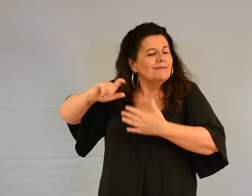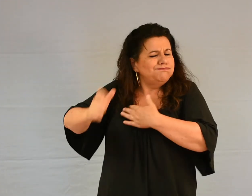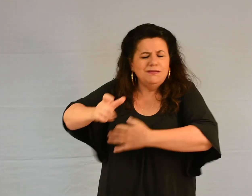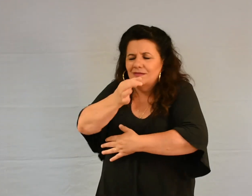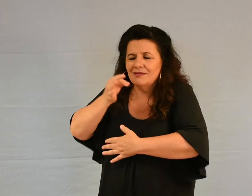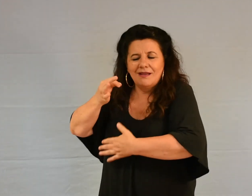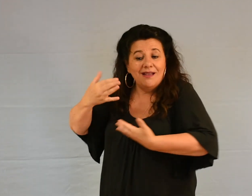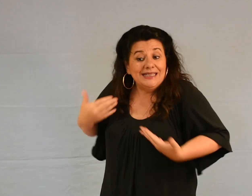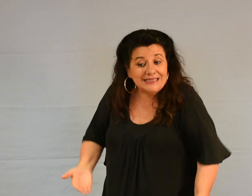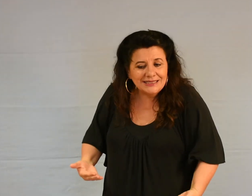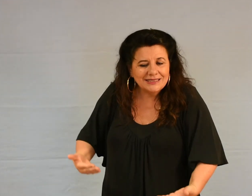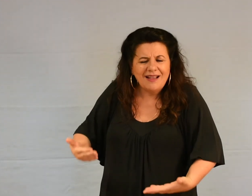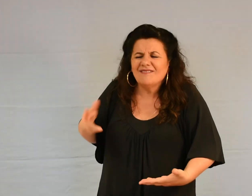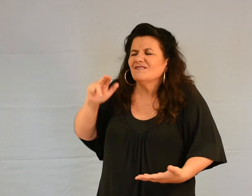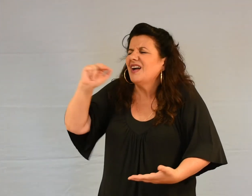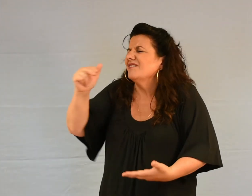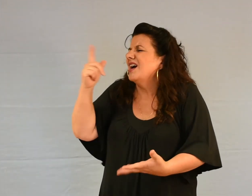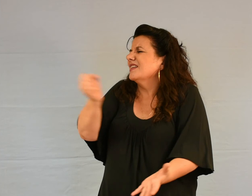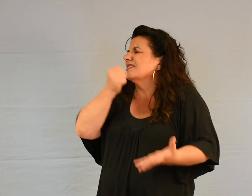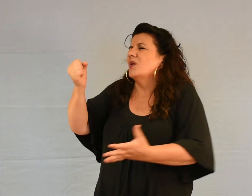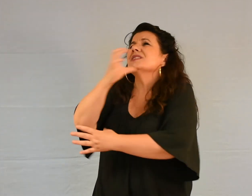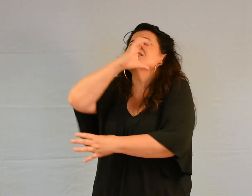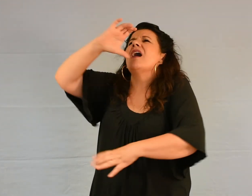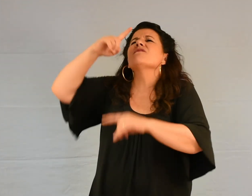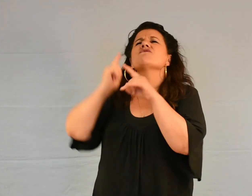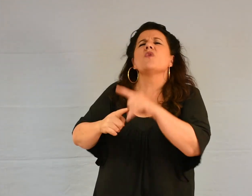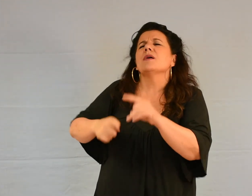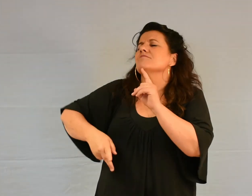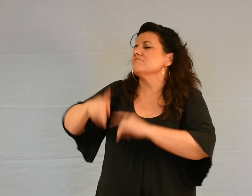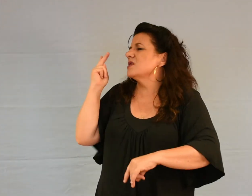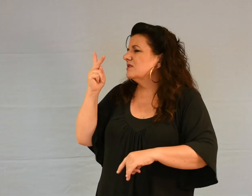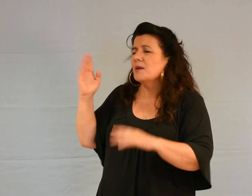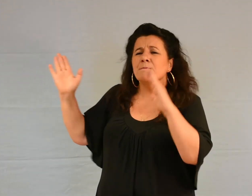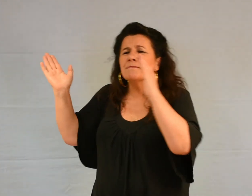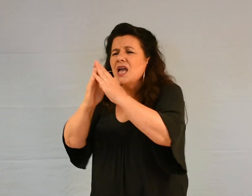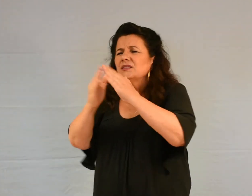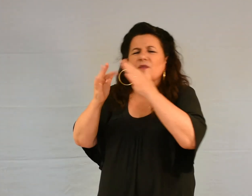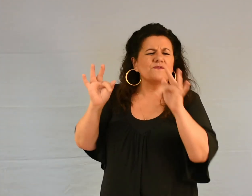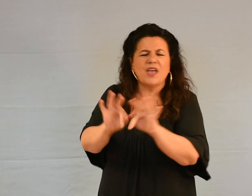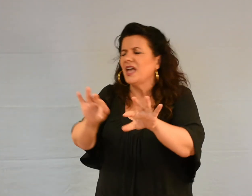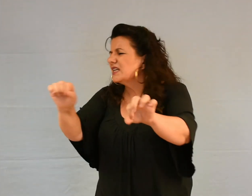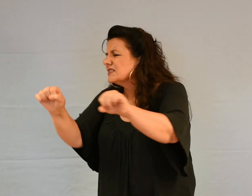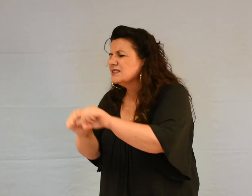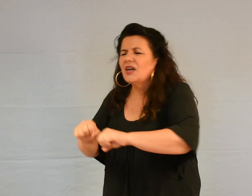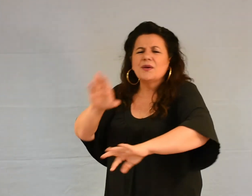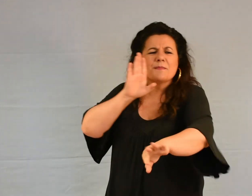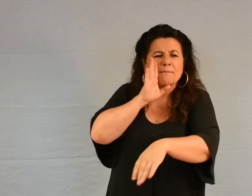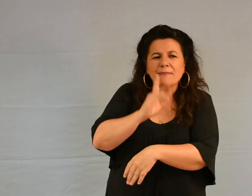centuple. Maison, frères, sœurs, mères,